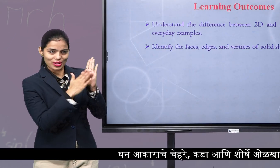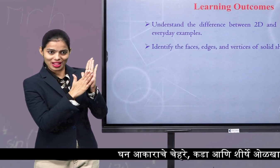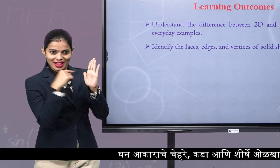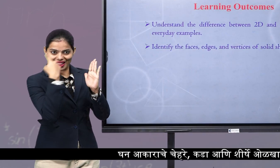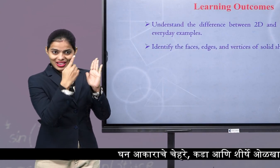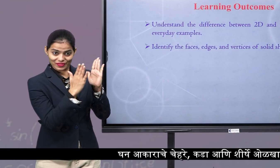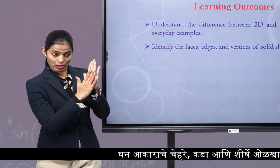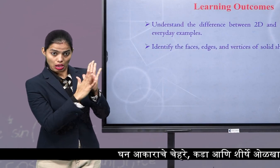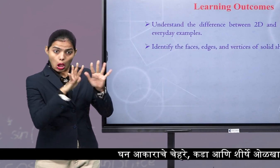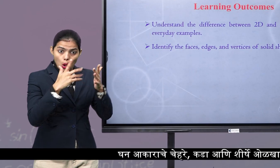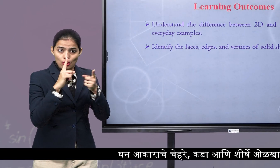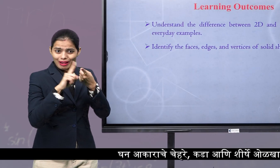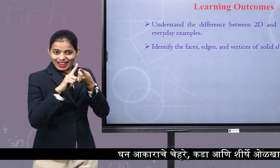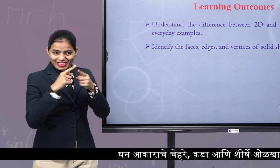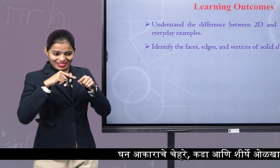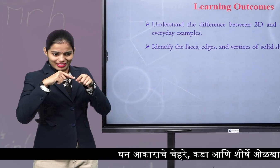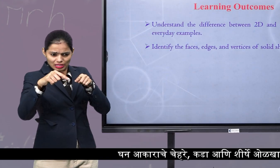कडा आणि शीर्षे ओळखा.